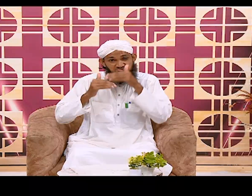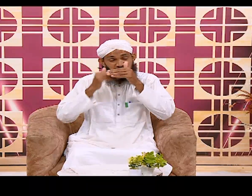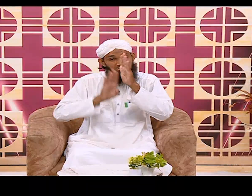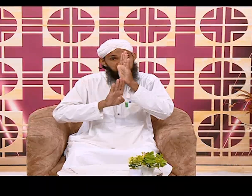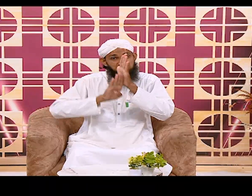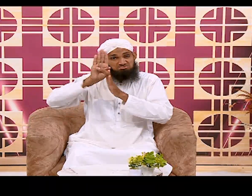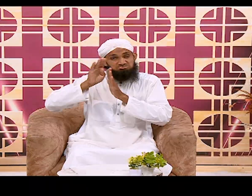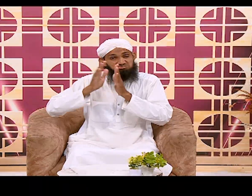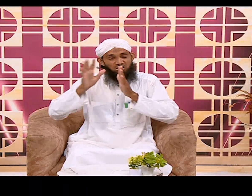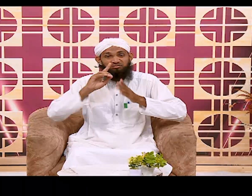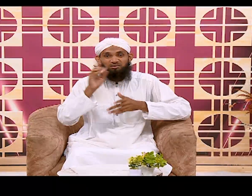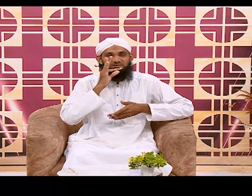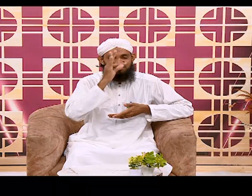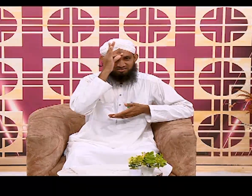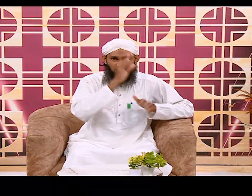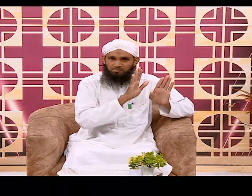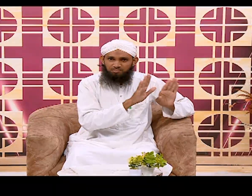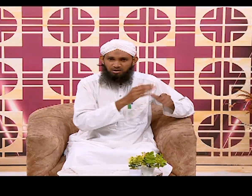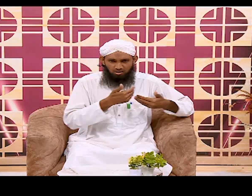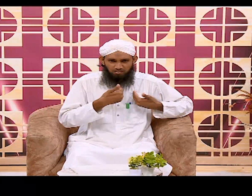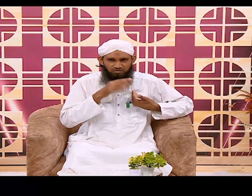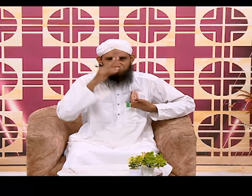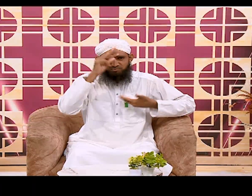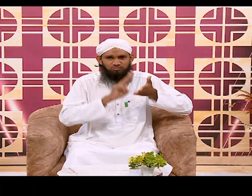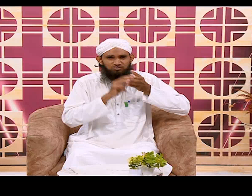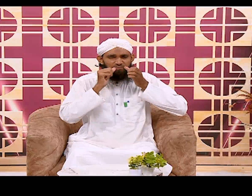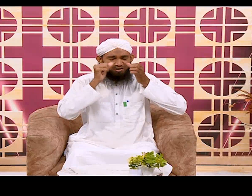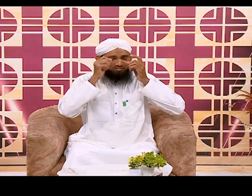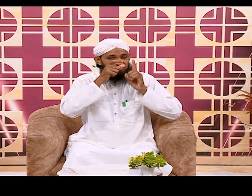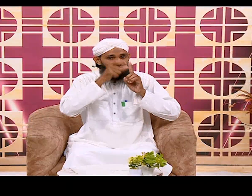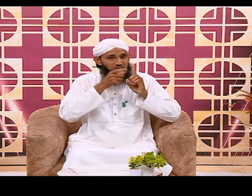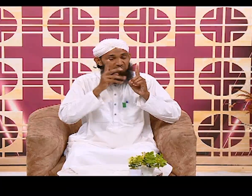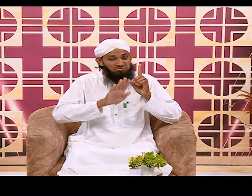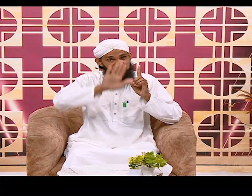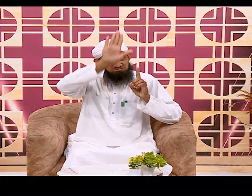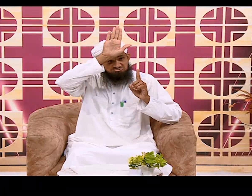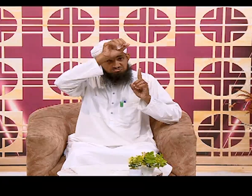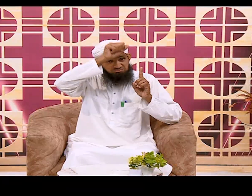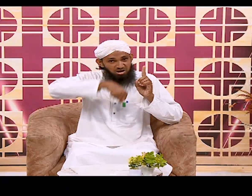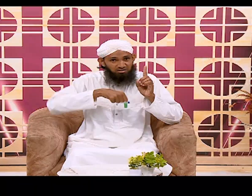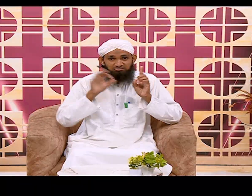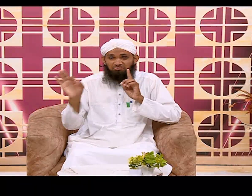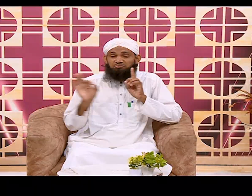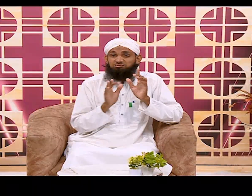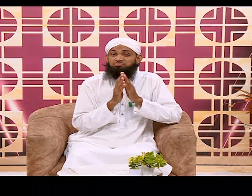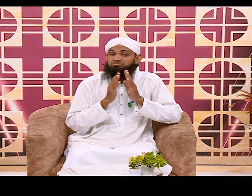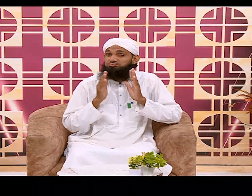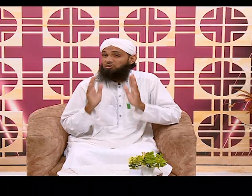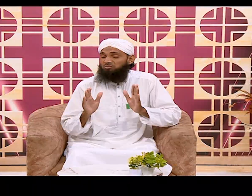ہوگی جیسے نبیوں اور رسولوں کے درمیان میری شان و عظمت ہے۔ پیارے اسلامی بھائیوں، یہ تھی حضور غوث پاک